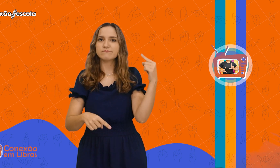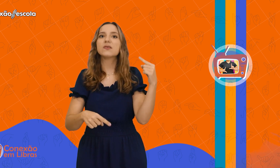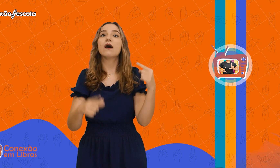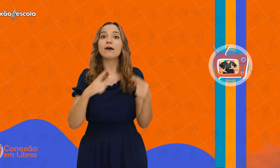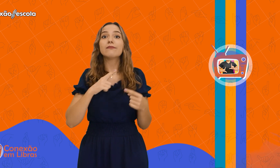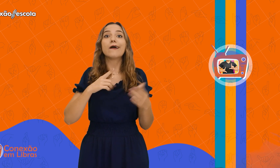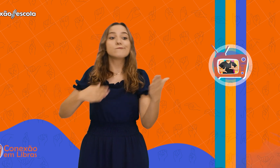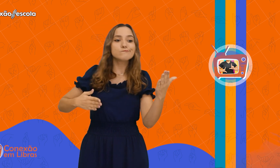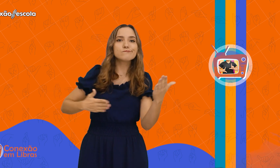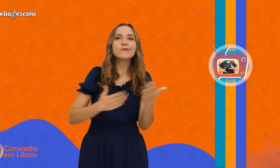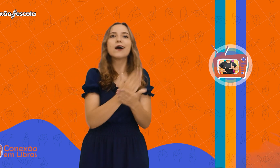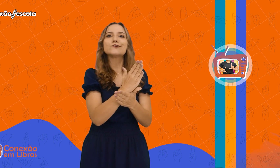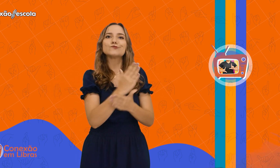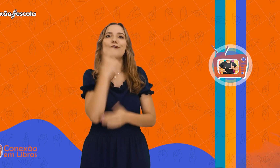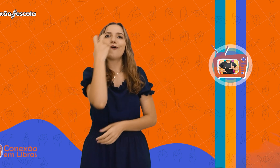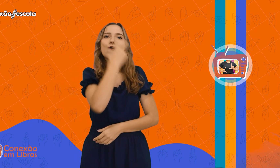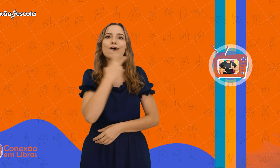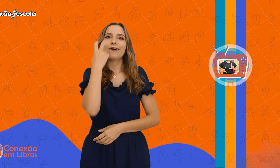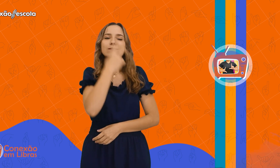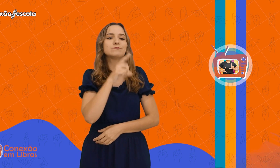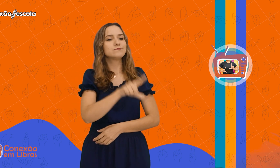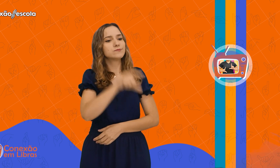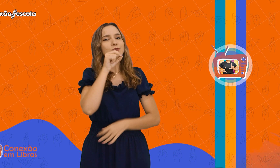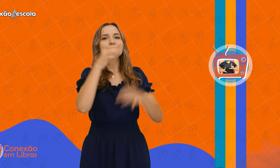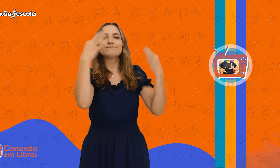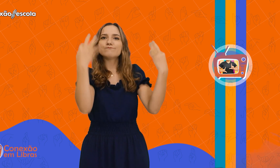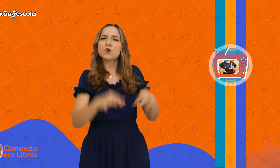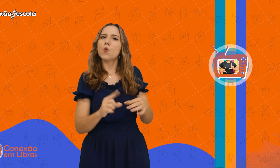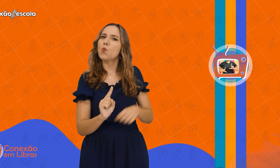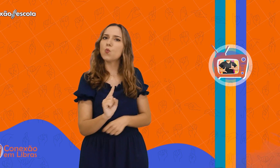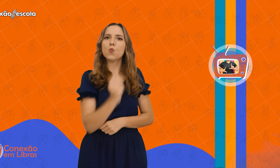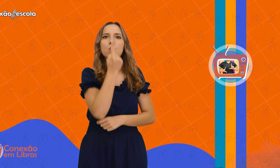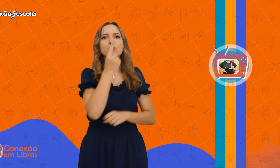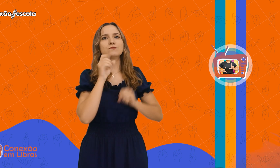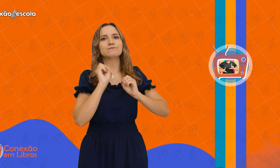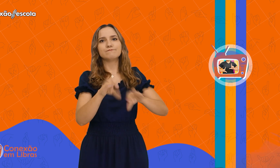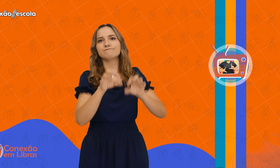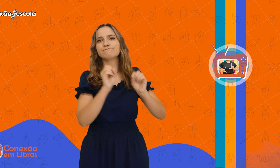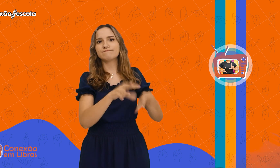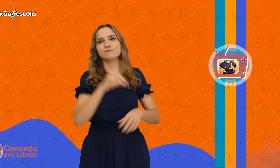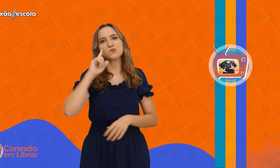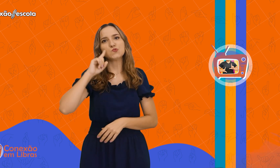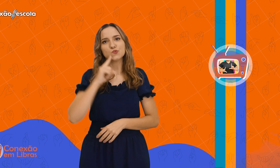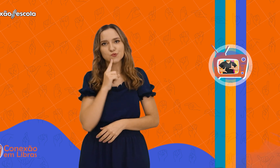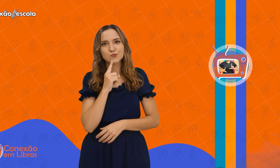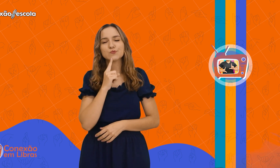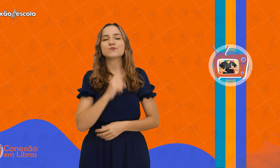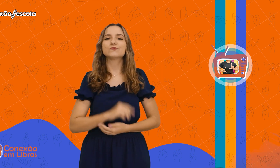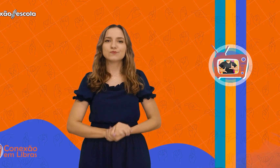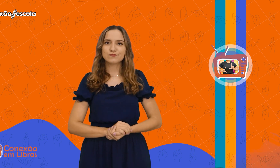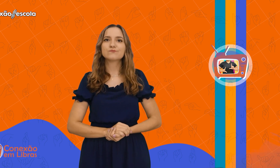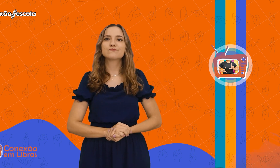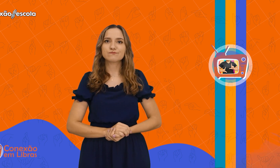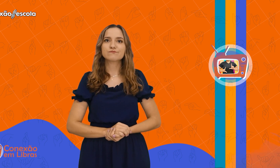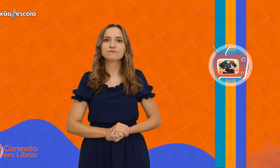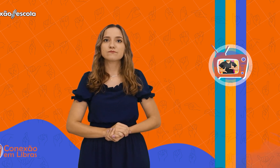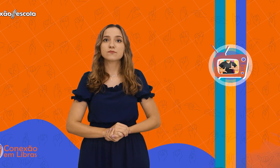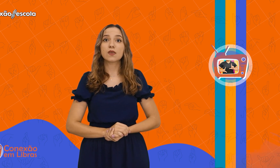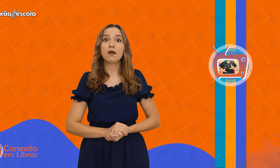e o método oralista foi definido como único método para a educação dos surdos. A